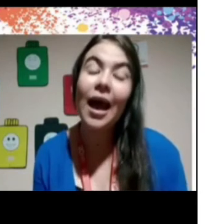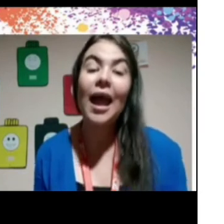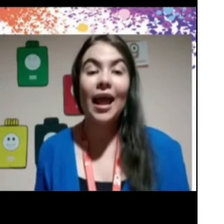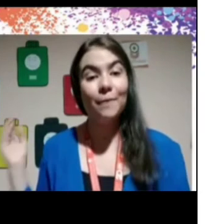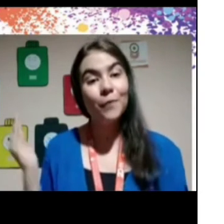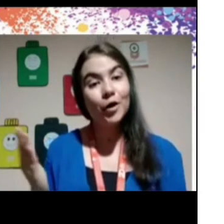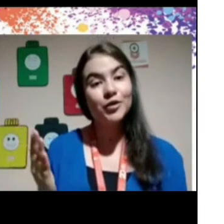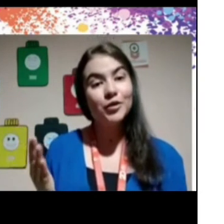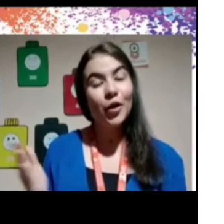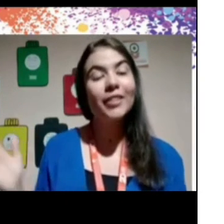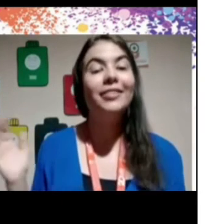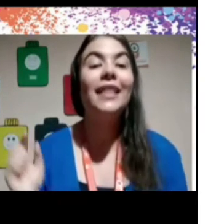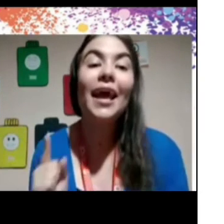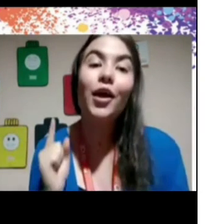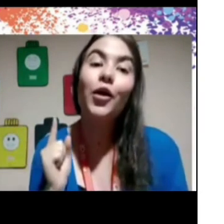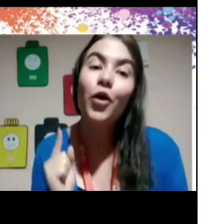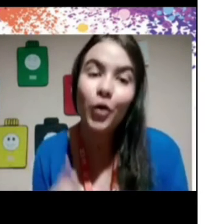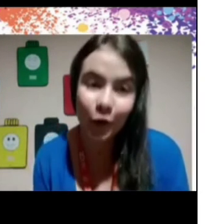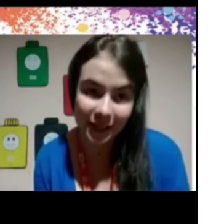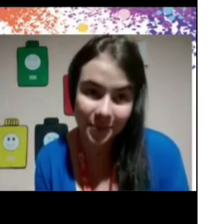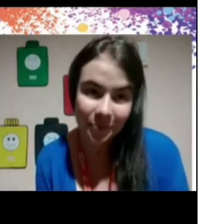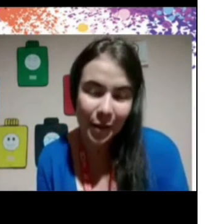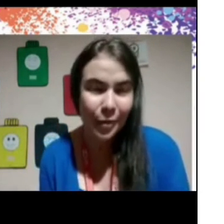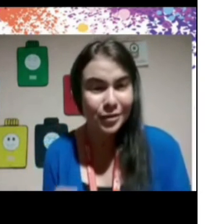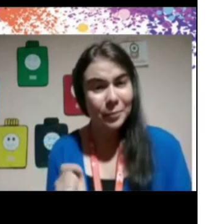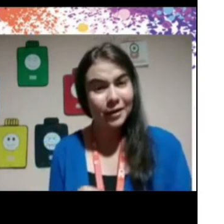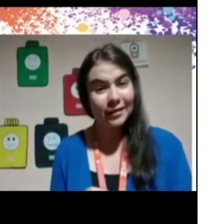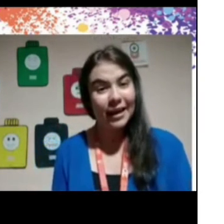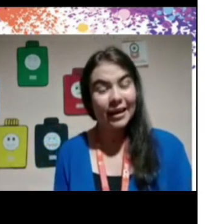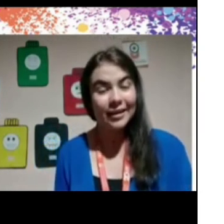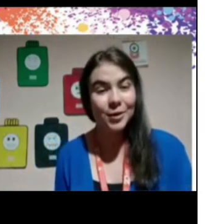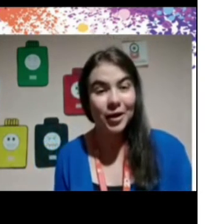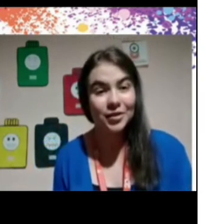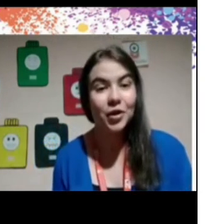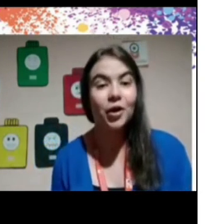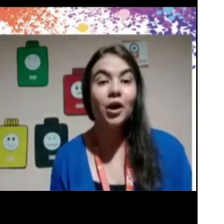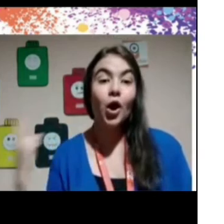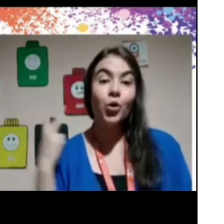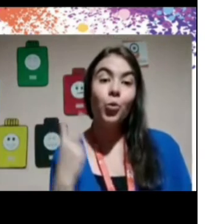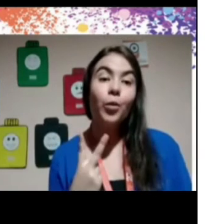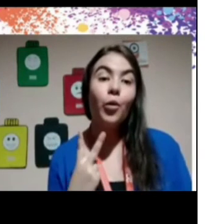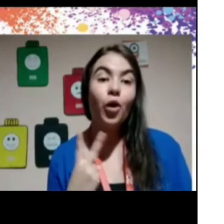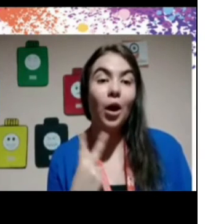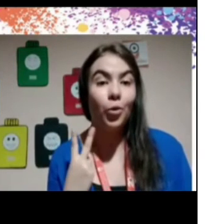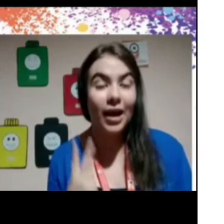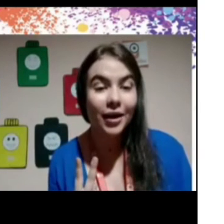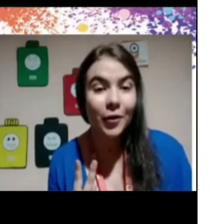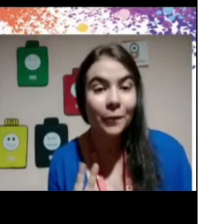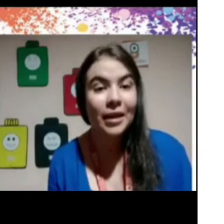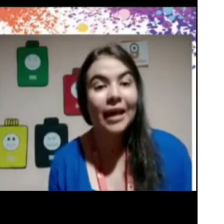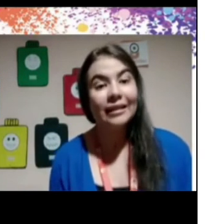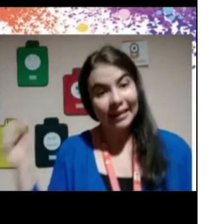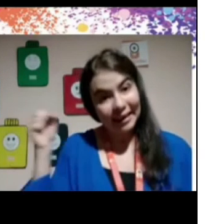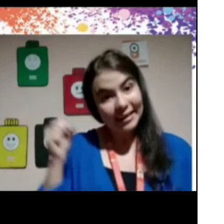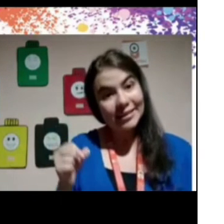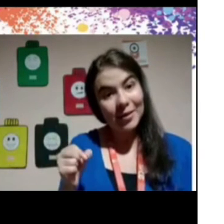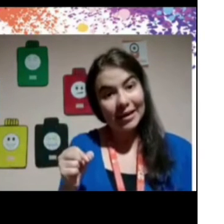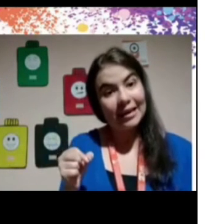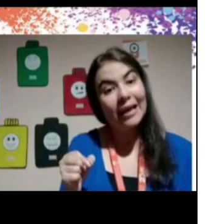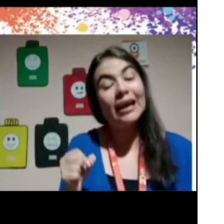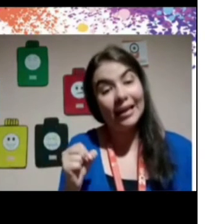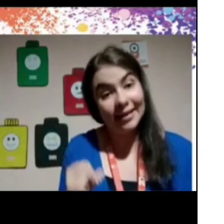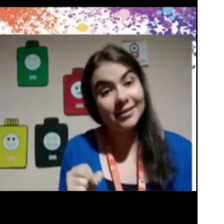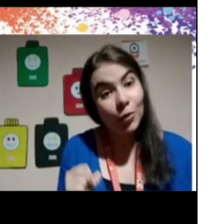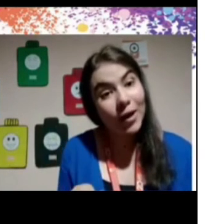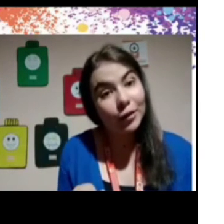titula El monstruo de colores. Vamos a aprender en esta ocasión nuevo vocabulario que se